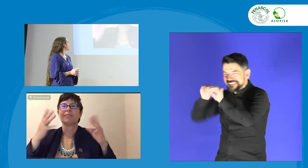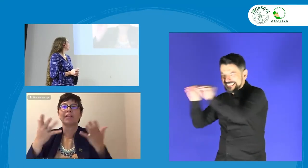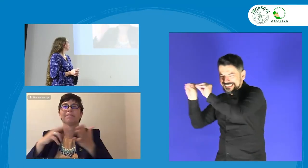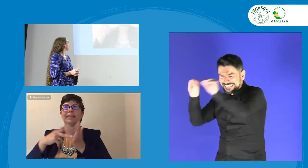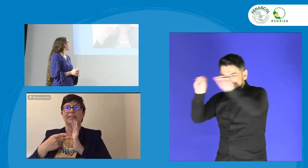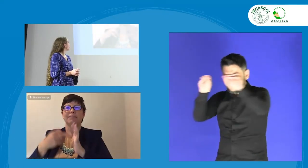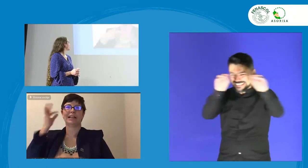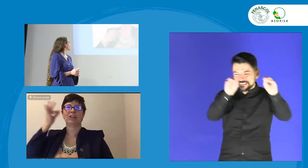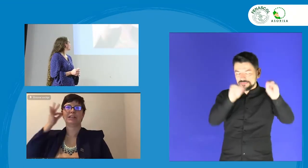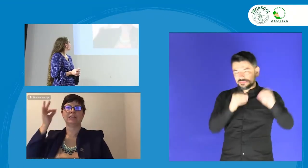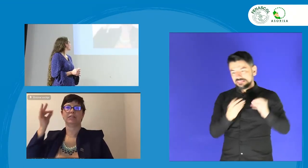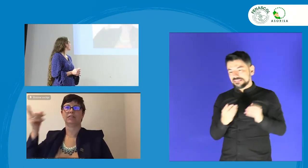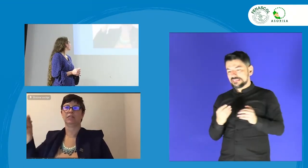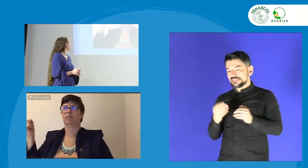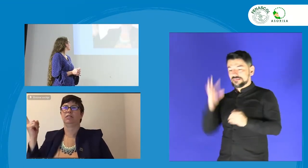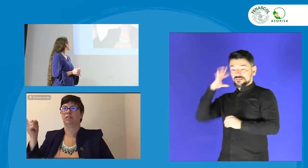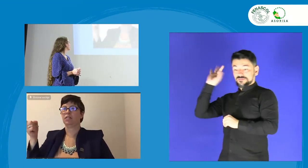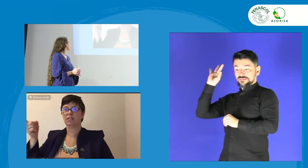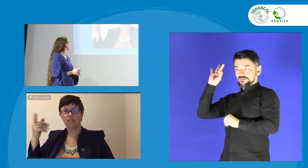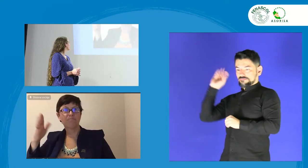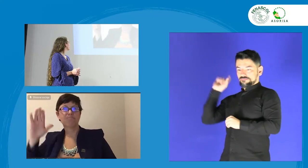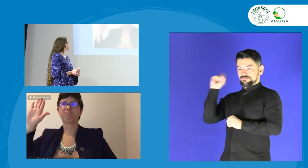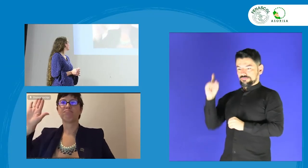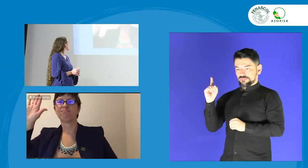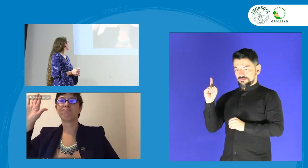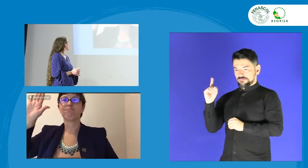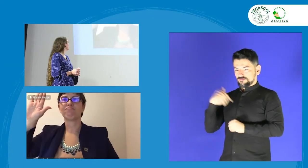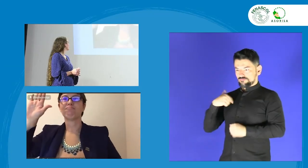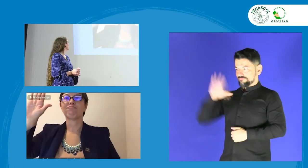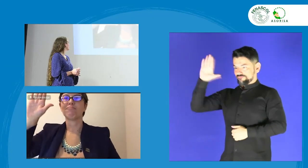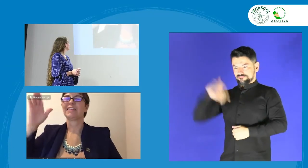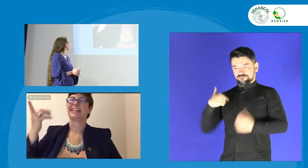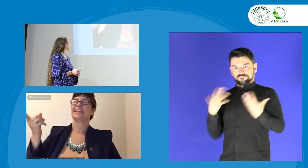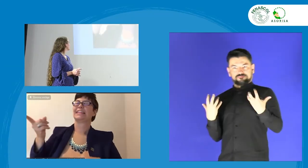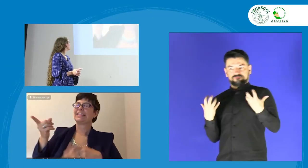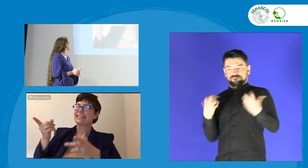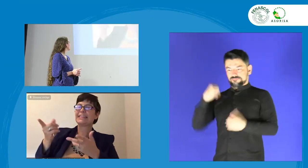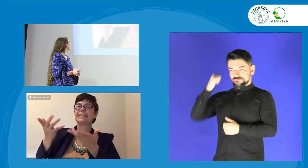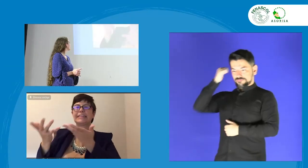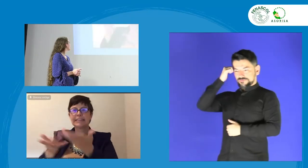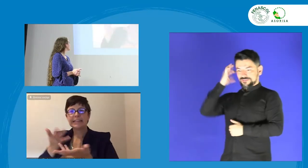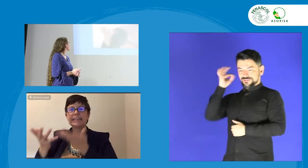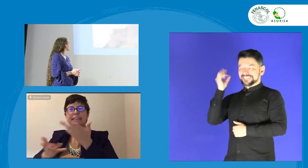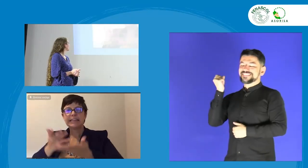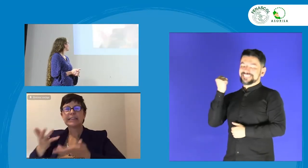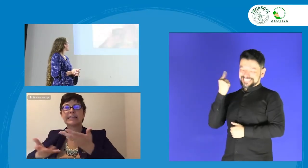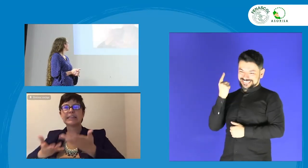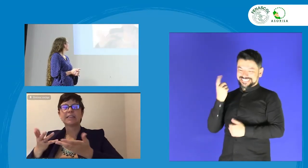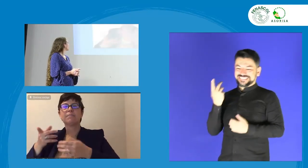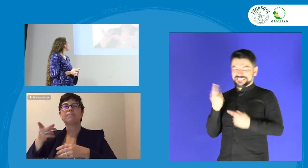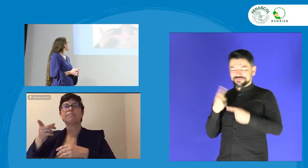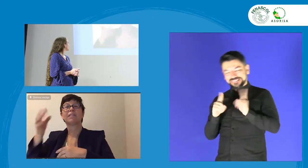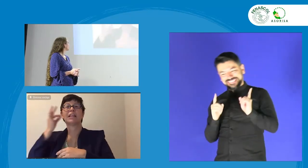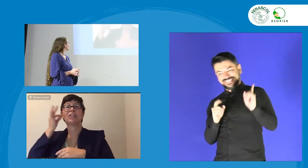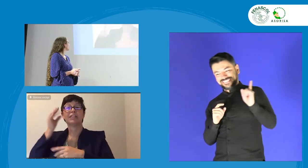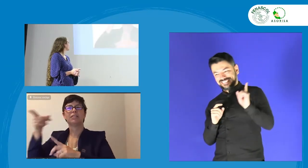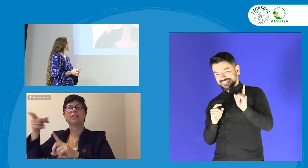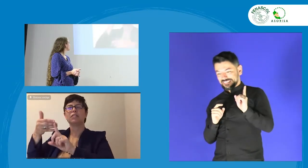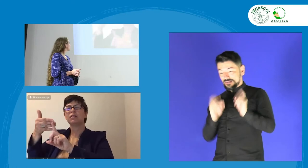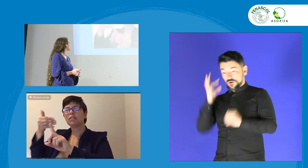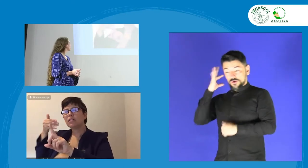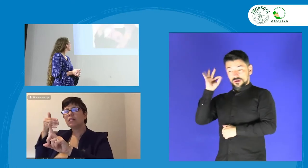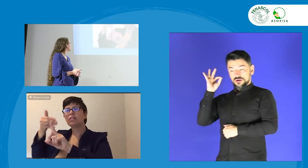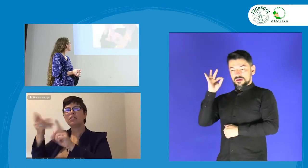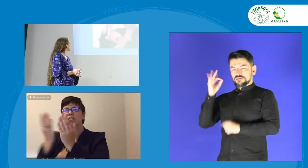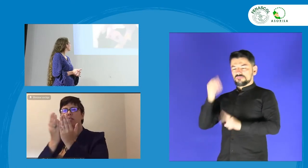mismos formadores, incluidos los formadores oyentes, porque encontramos formadores oyentes que quizás están dispuestos,